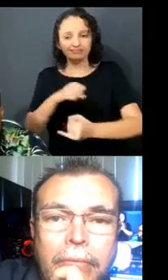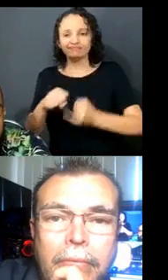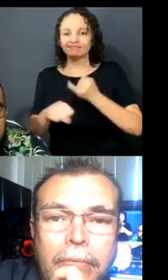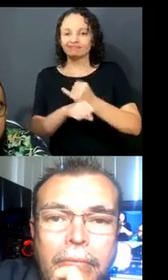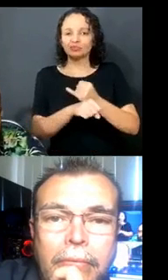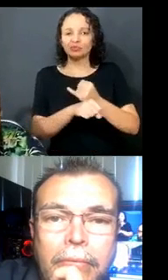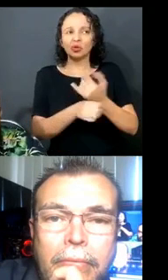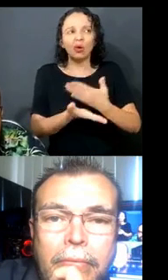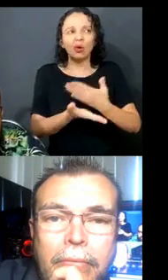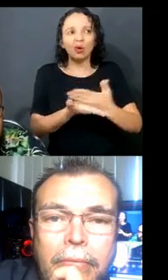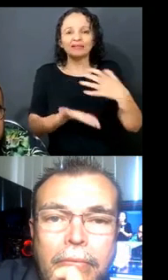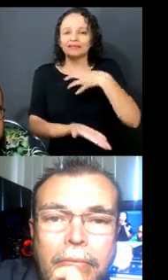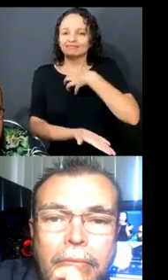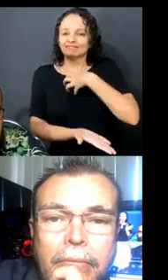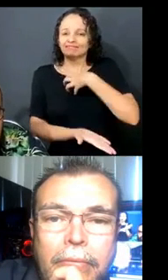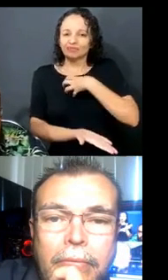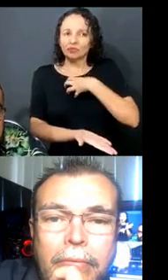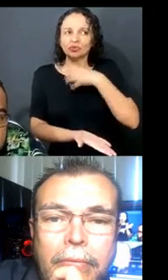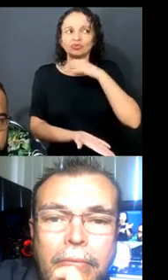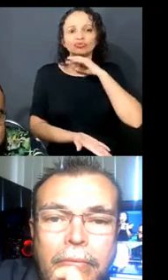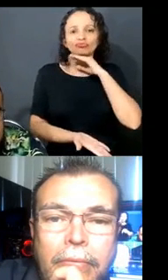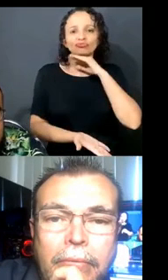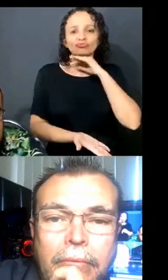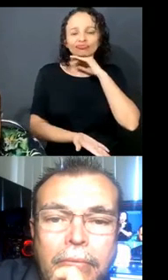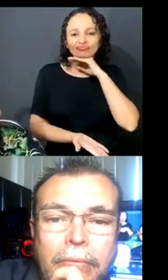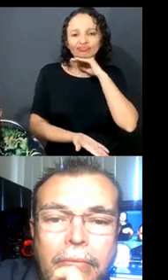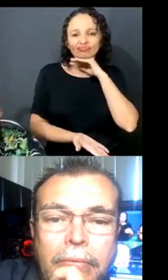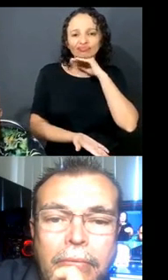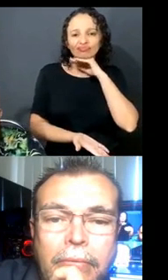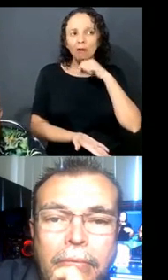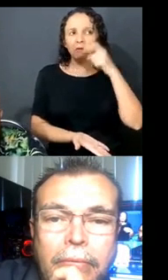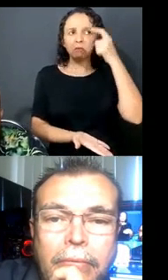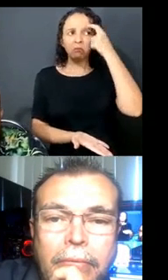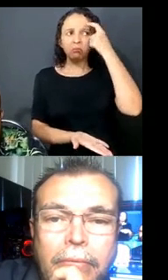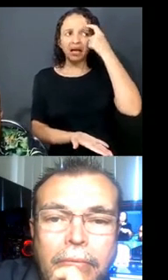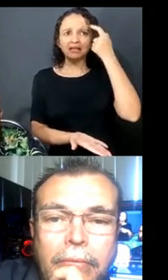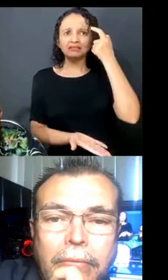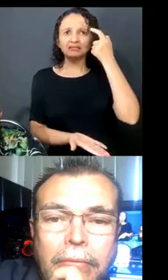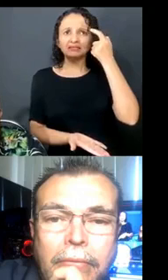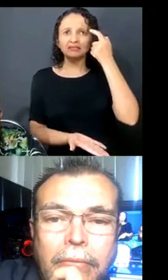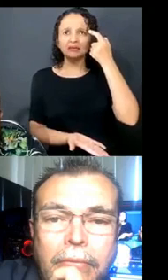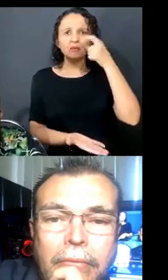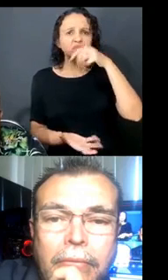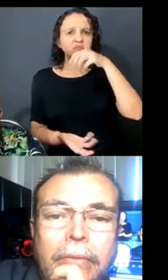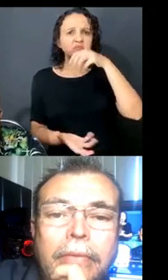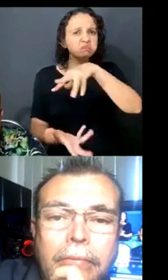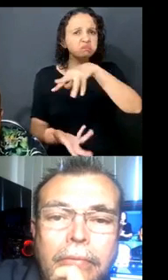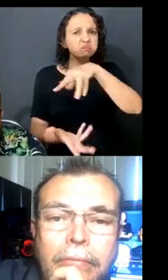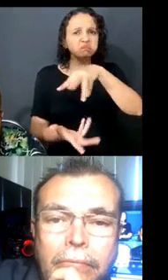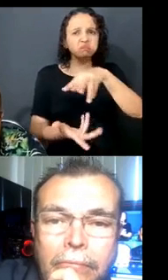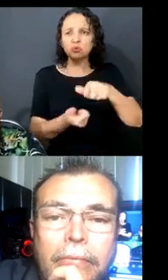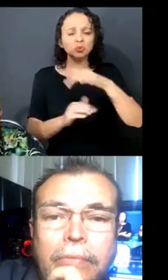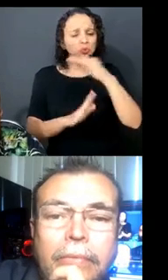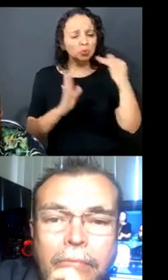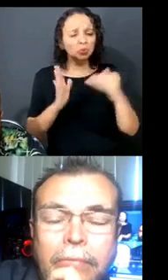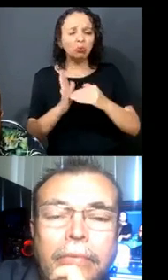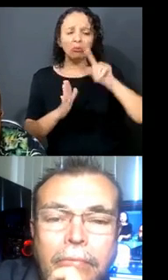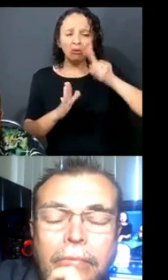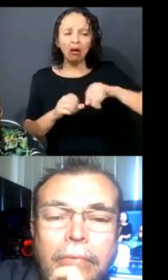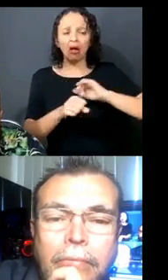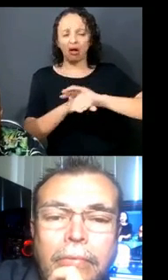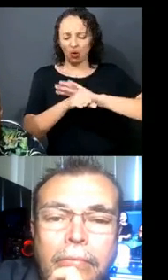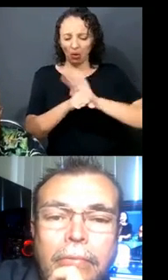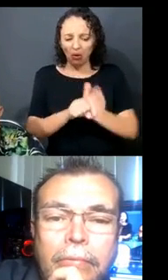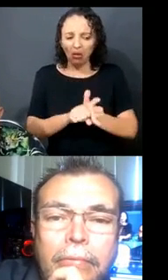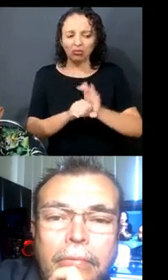essa fala, ele começa a ter uma percepção que mais nada acontece no mundo. Tudo